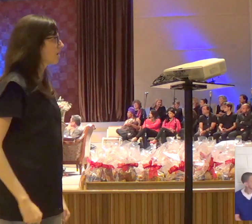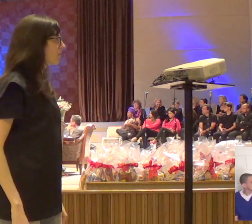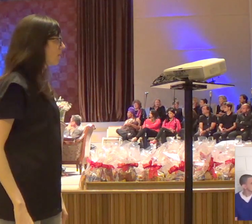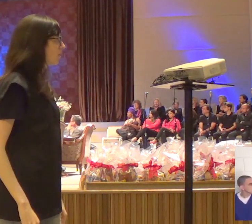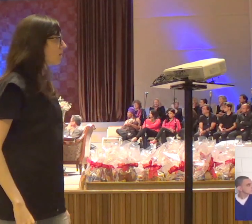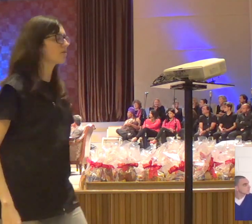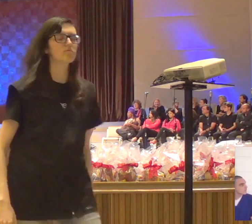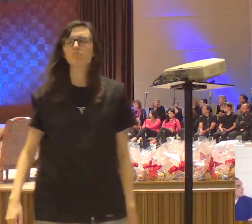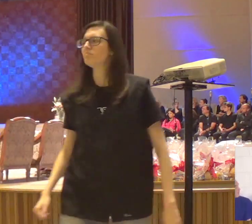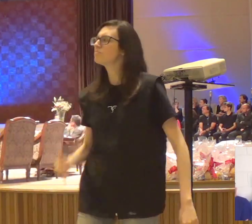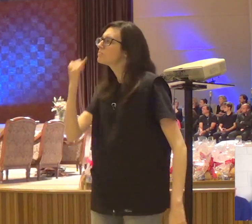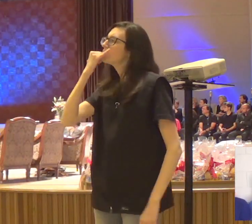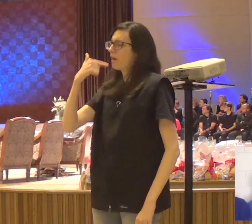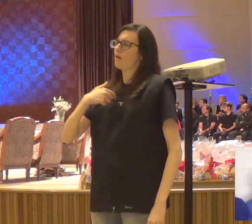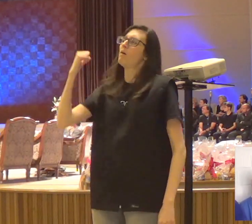O ser humano